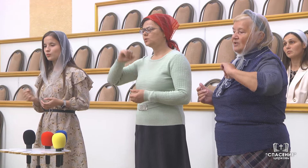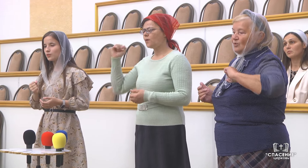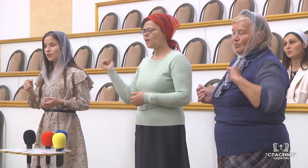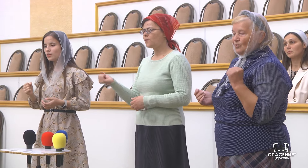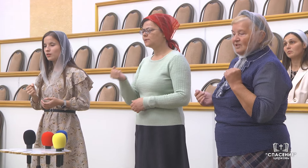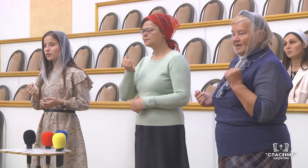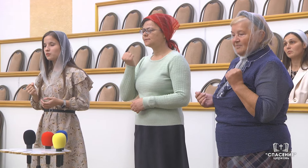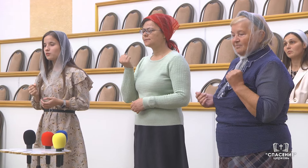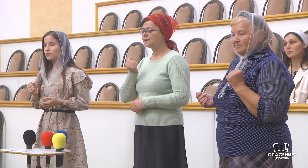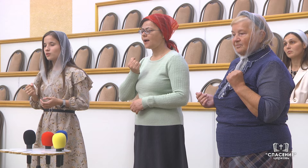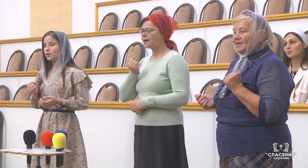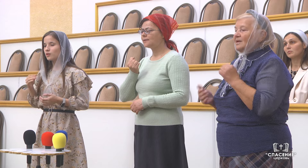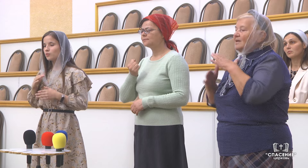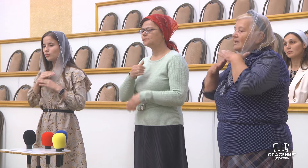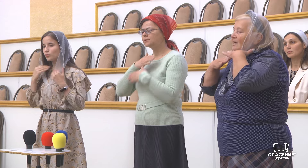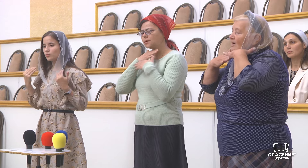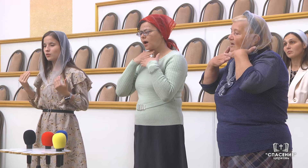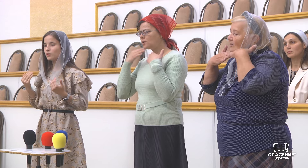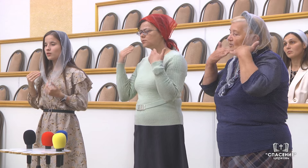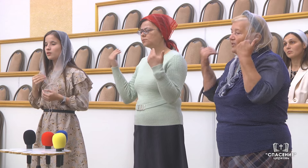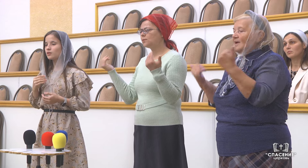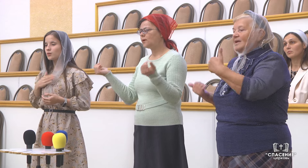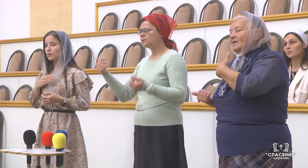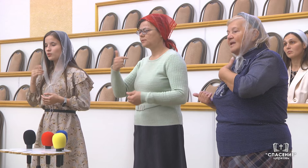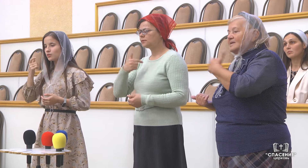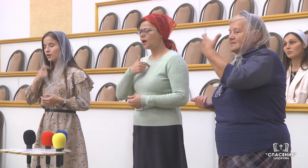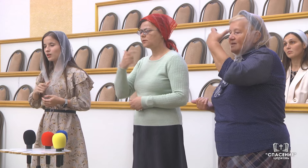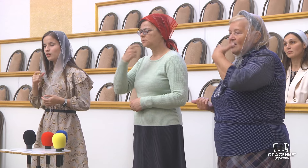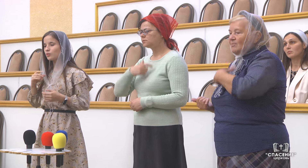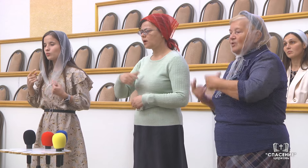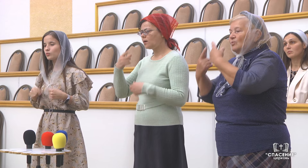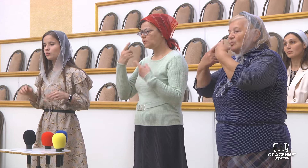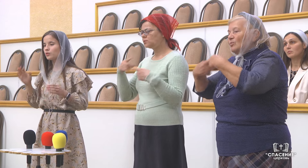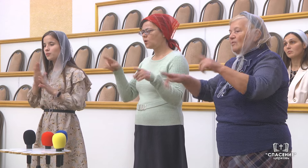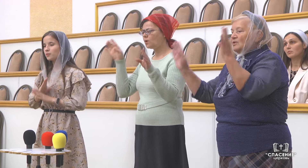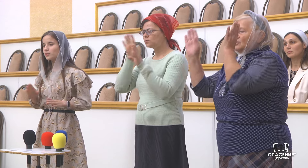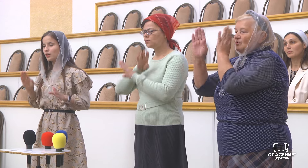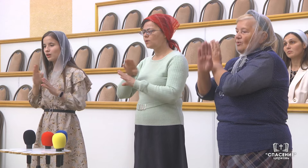друг. Не хочу я для себя иной судьбы,